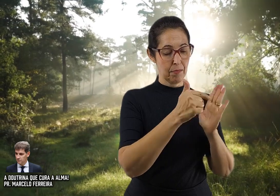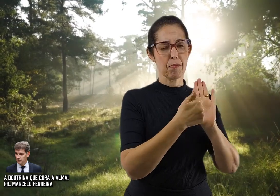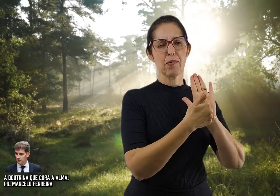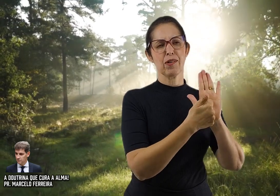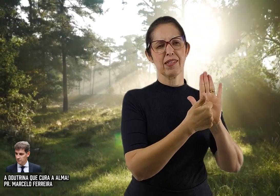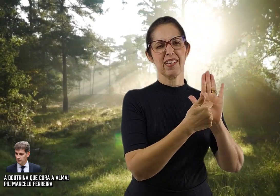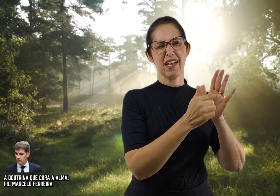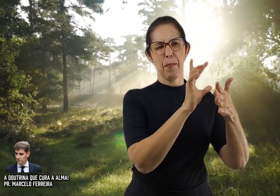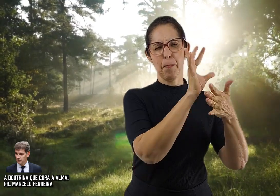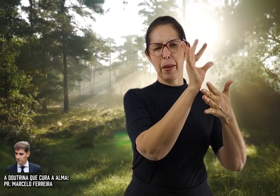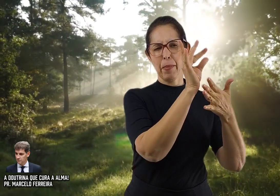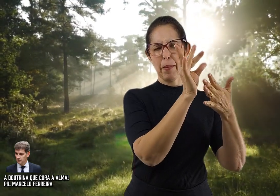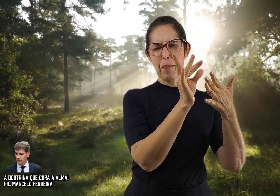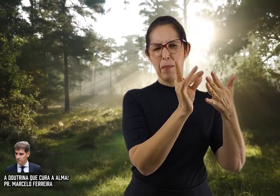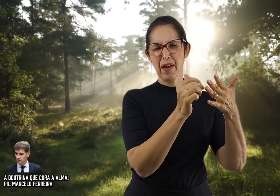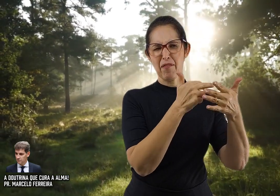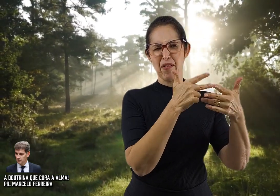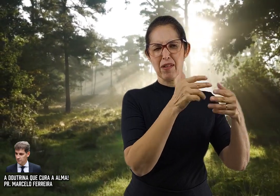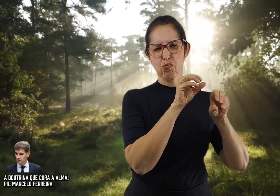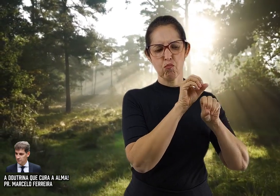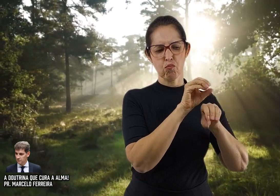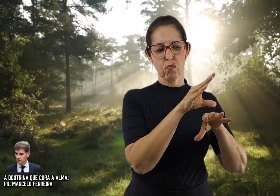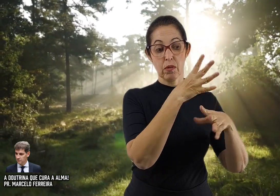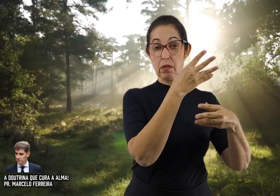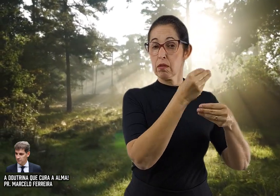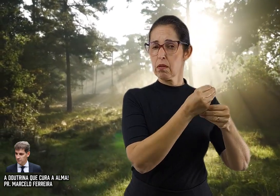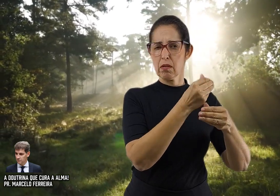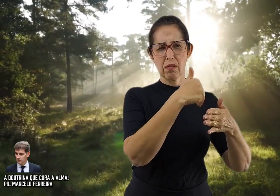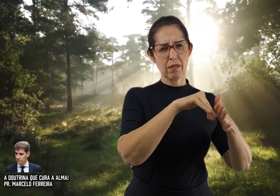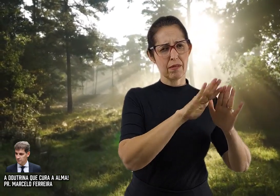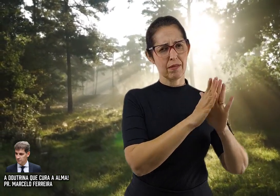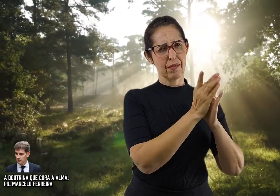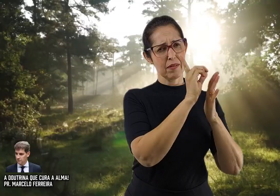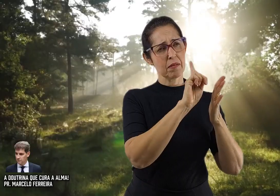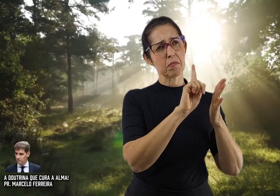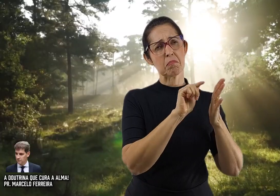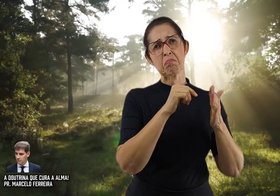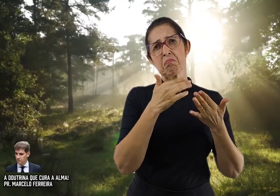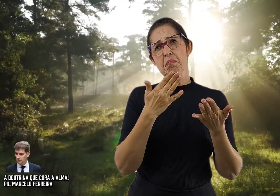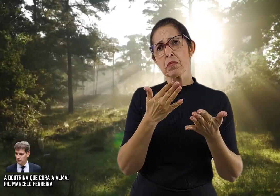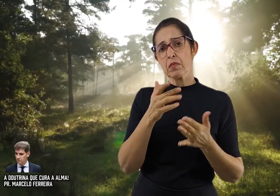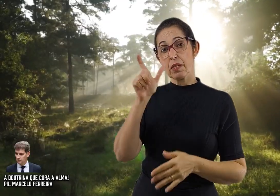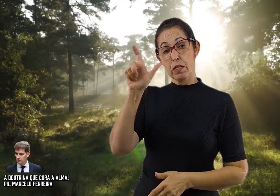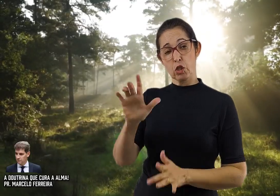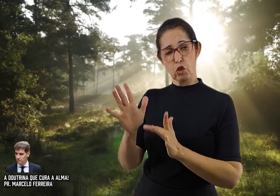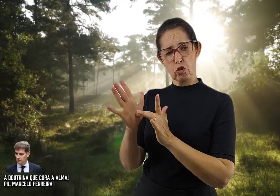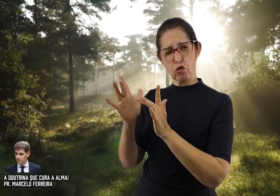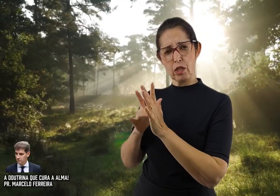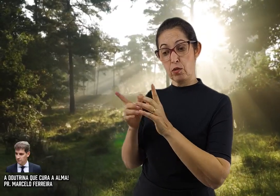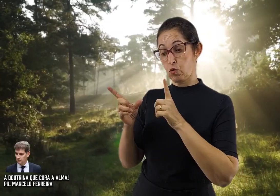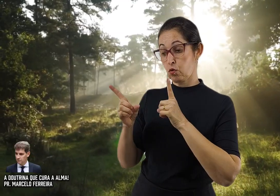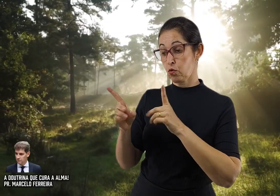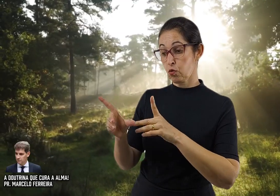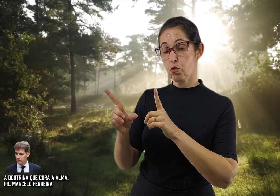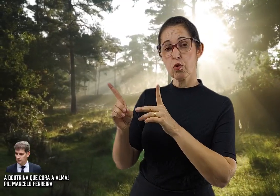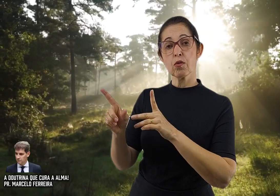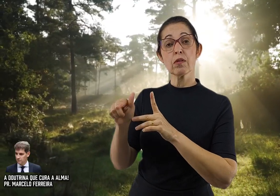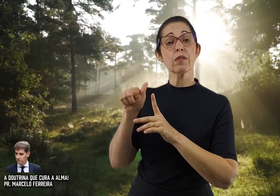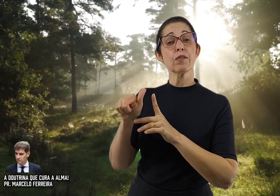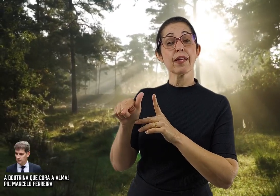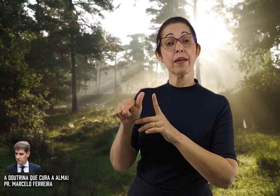os ensinos da Bíblia. A doutrina do Senhor Jesus eram os